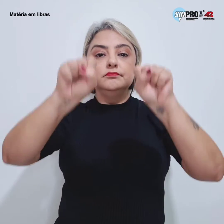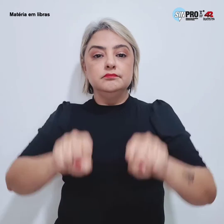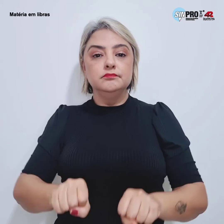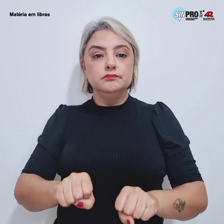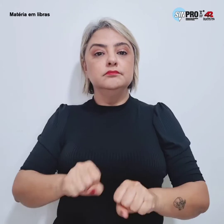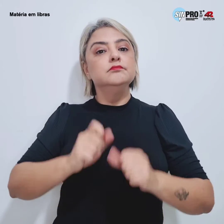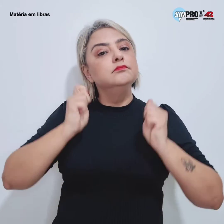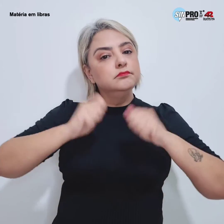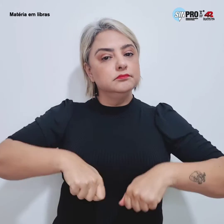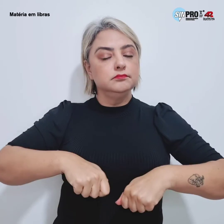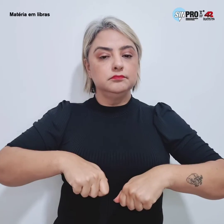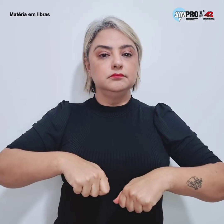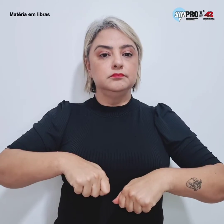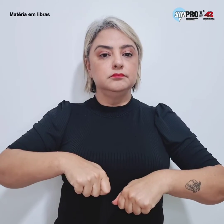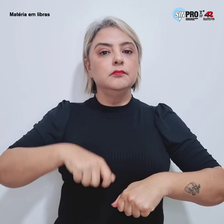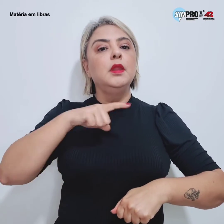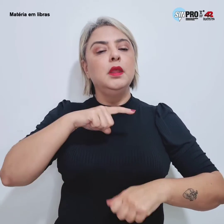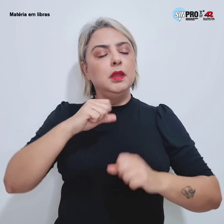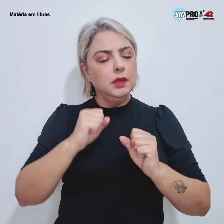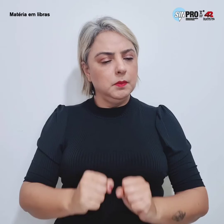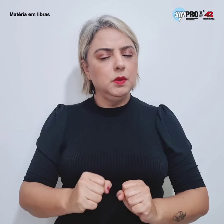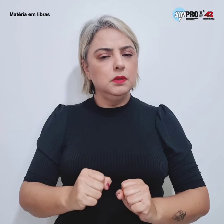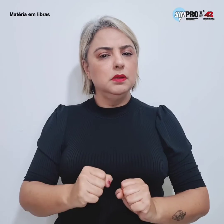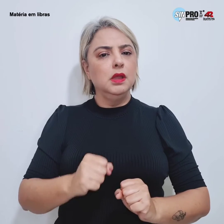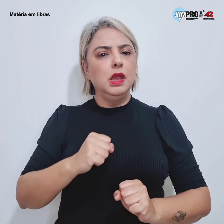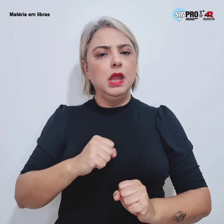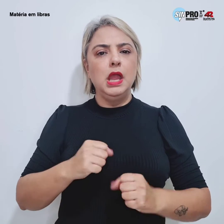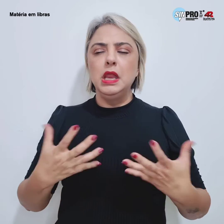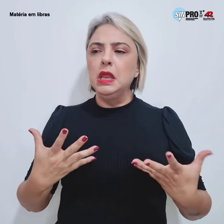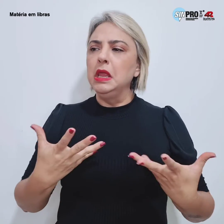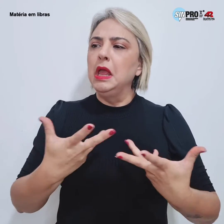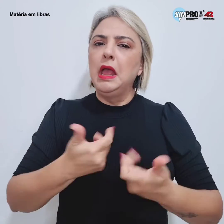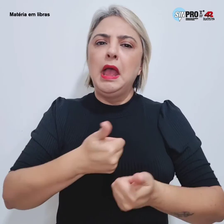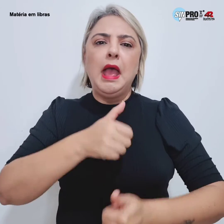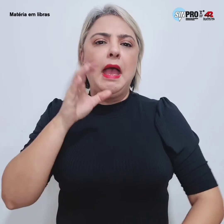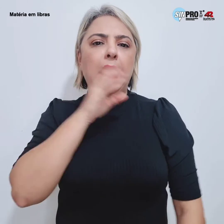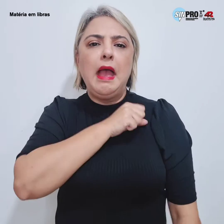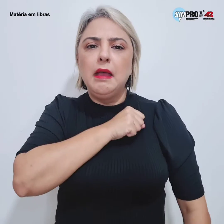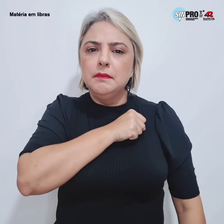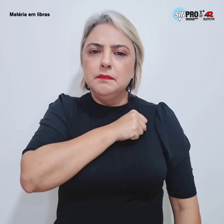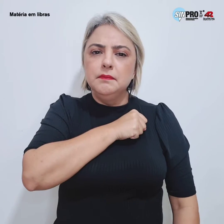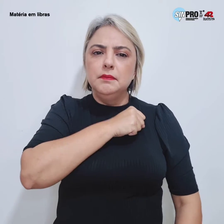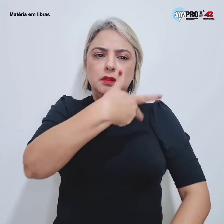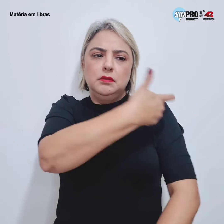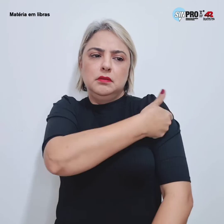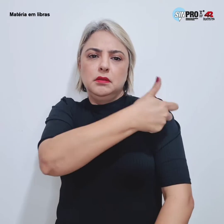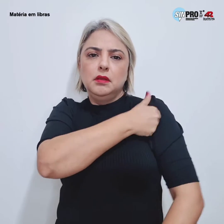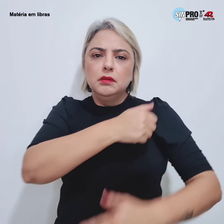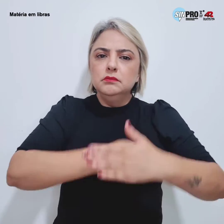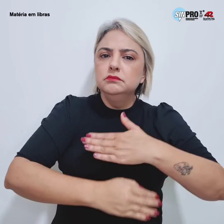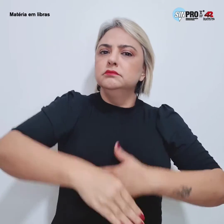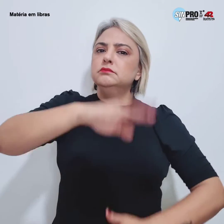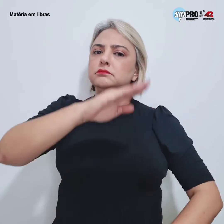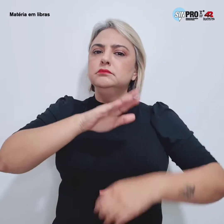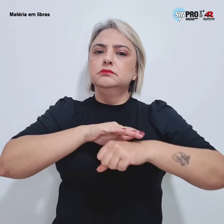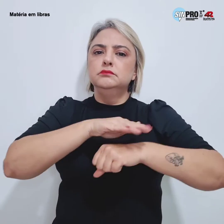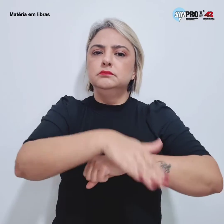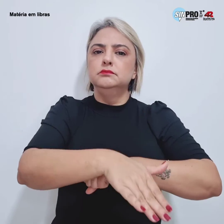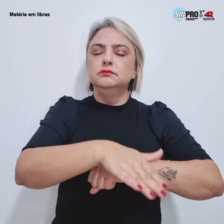privilégio de ter um sistema de saúde eficiente e que poderia estar dando um show de rapidez na vacinação e de